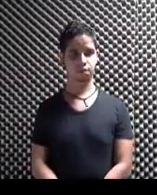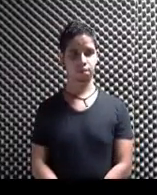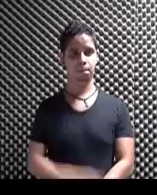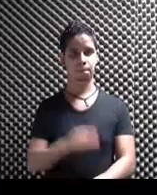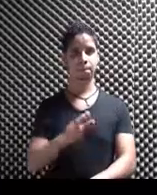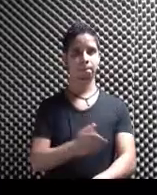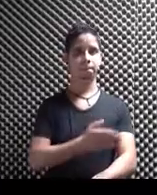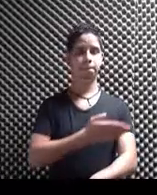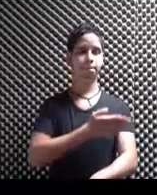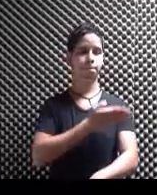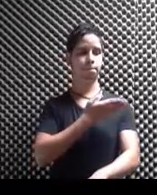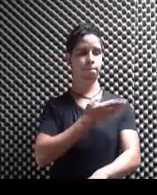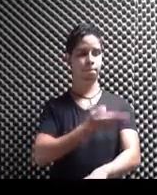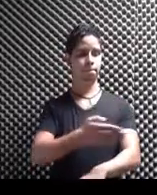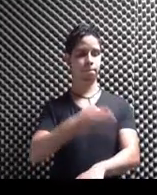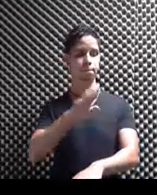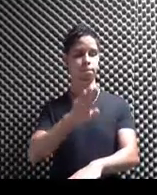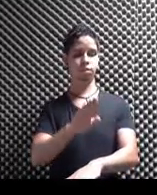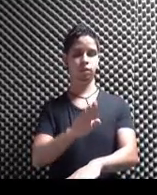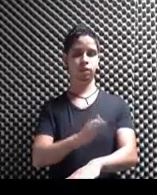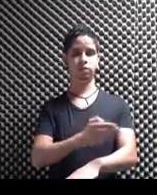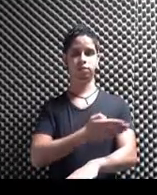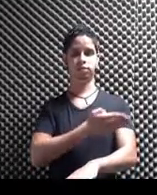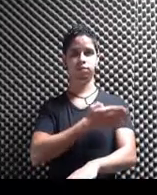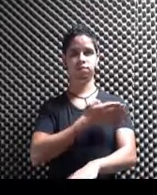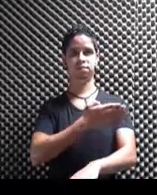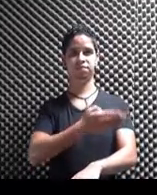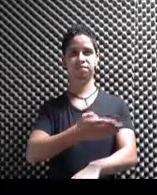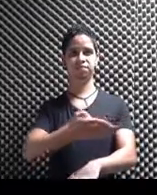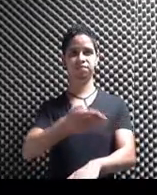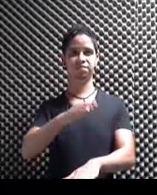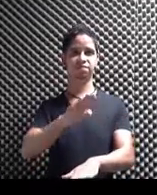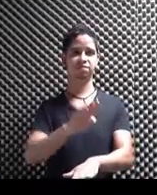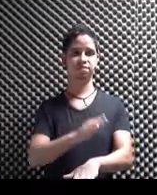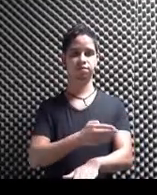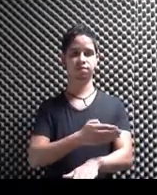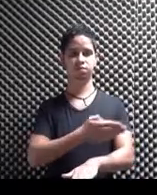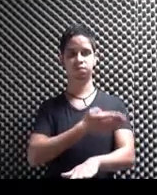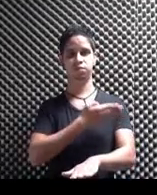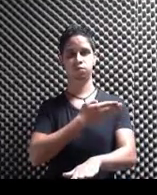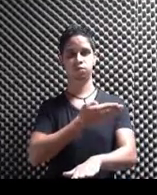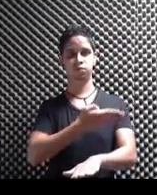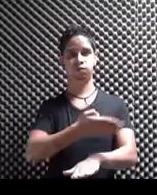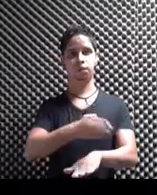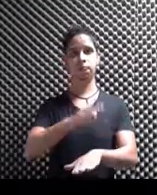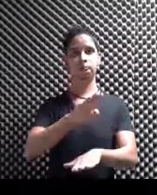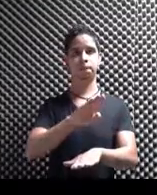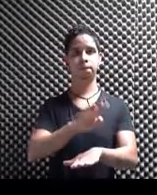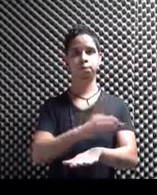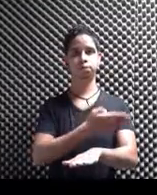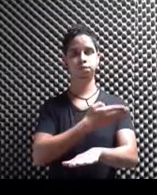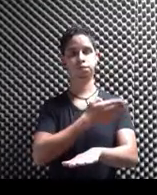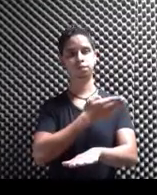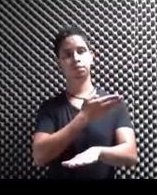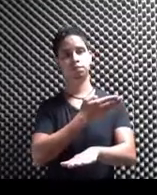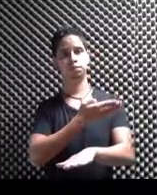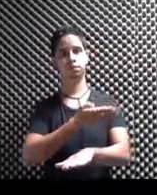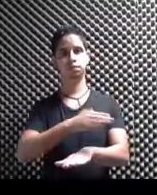el chillo de fajarlo la capurria de piñones pastelillo en guayama y en salina unos tortones y eso con que sale